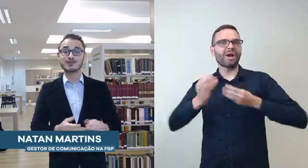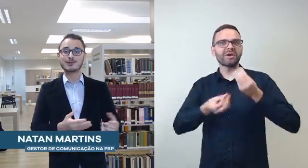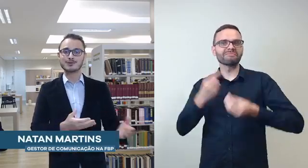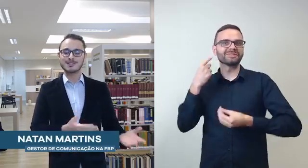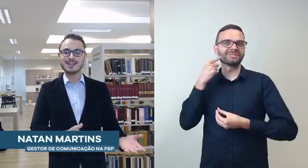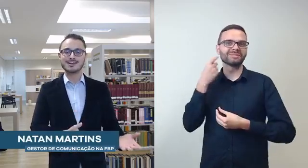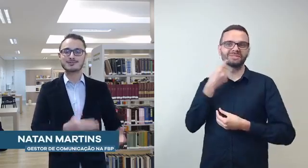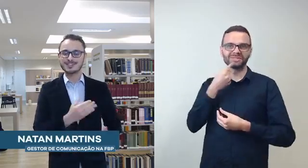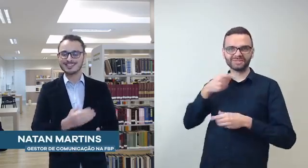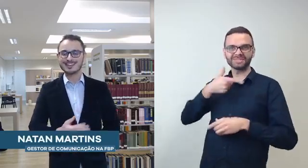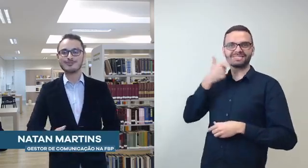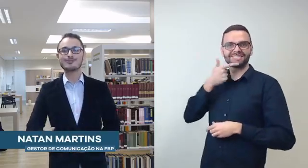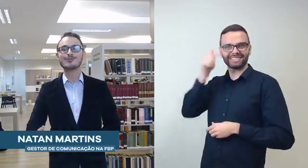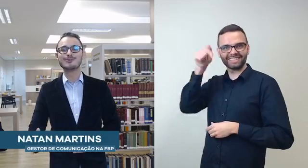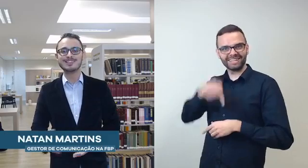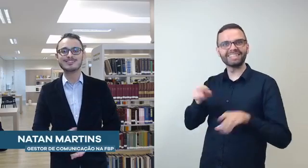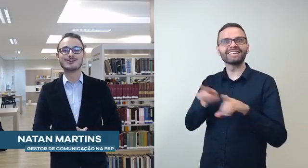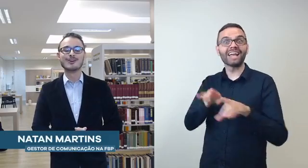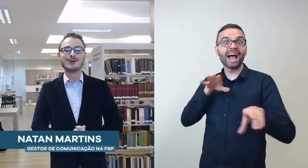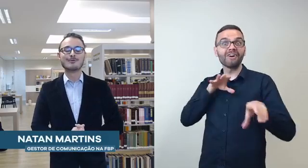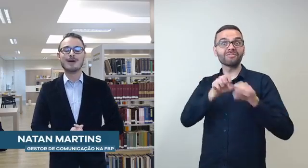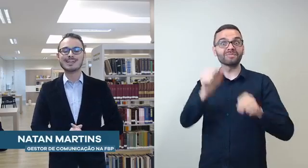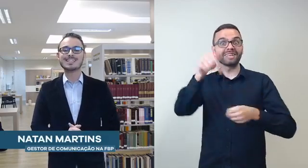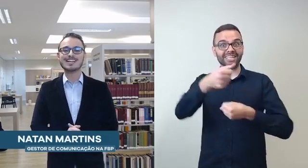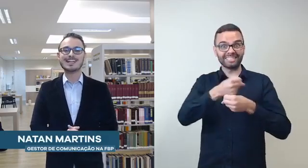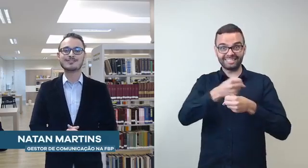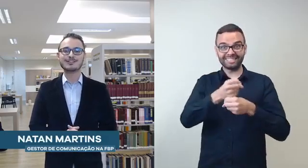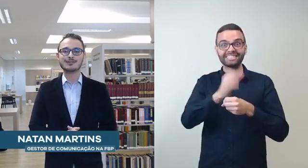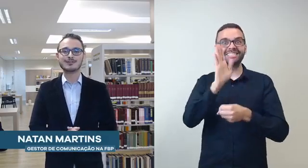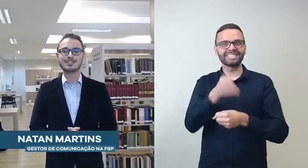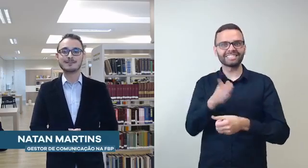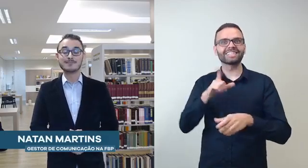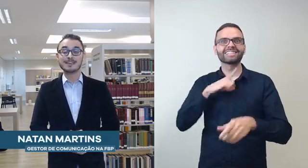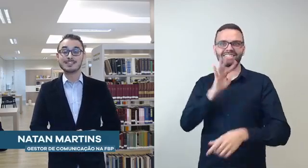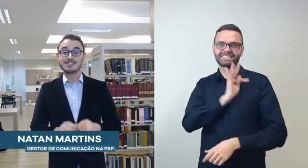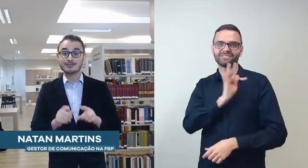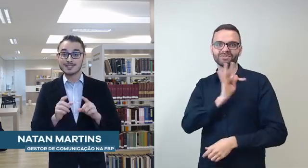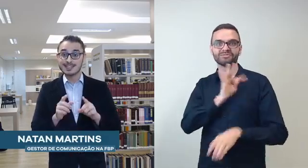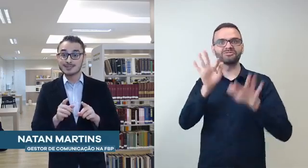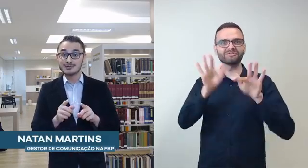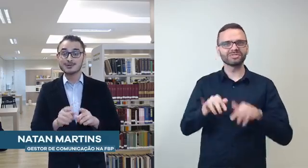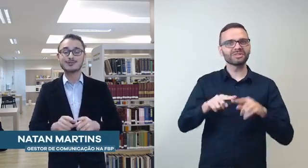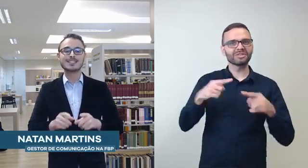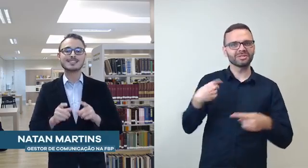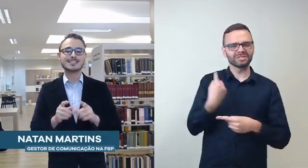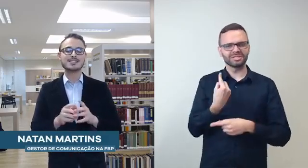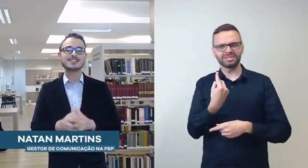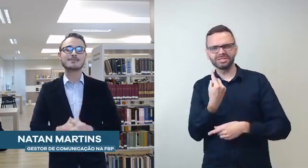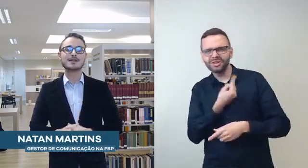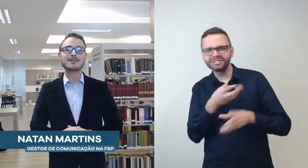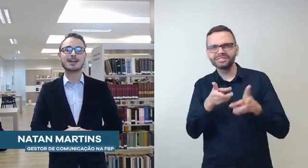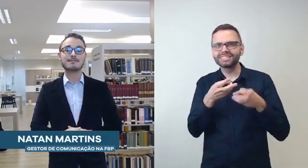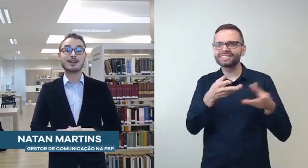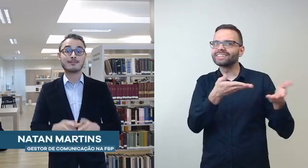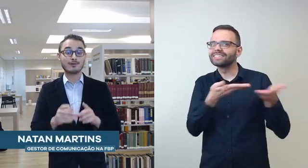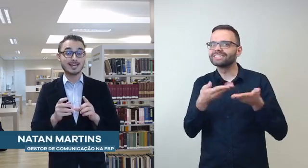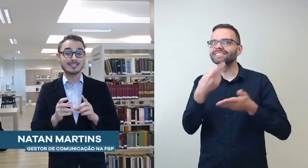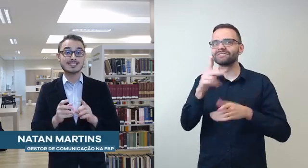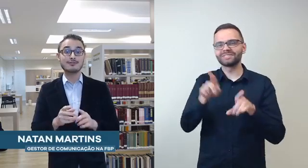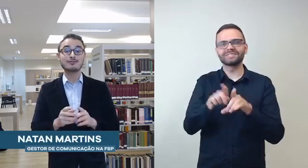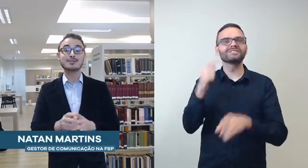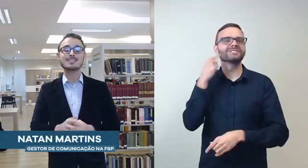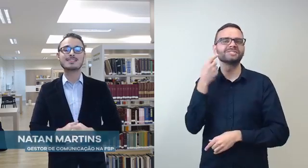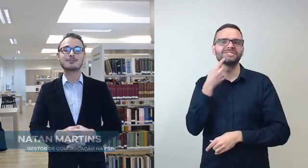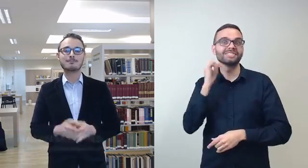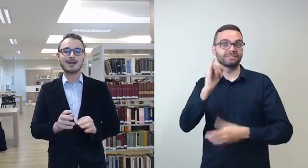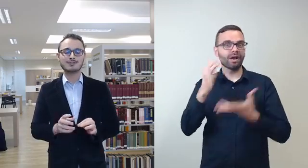nosso aluno Sérgio, já está concluindo o bacharelado em teologia. E se você é surdo e deseja se preparar para a vocação